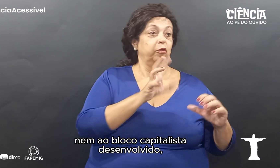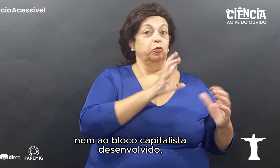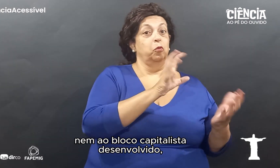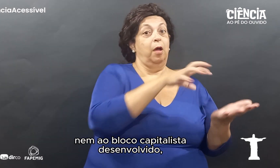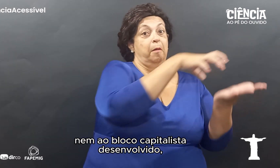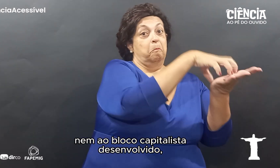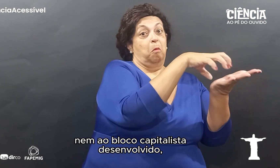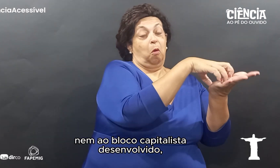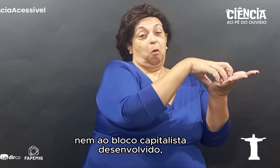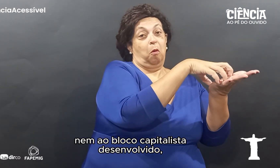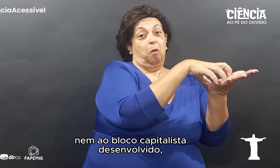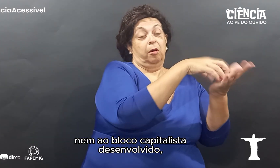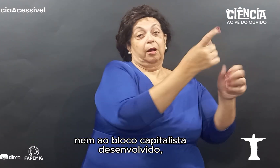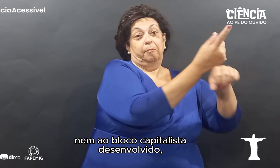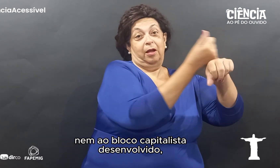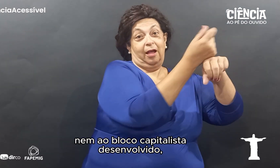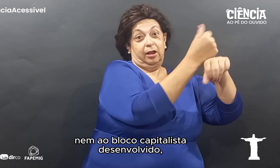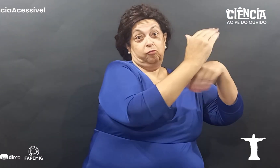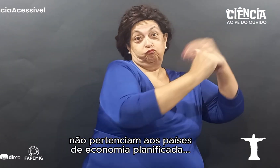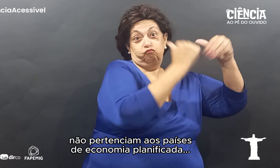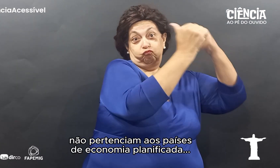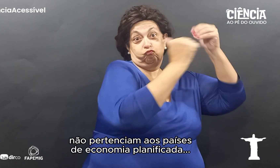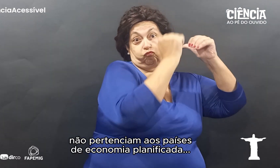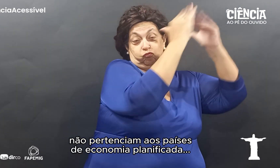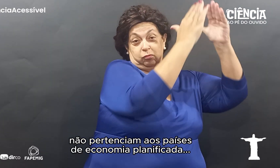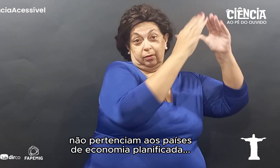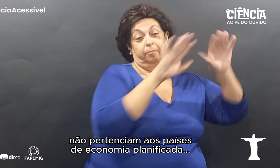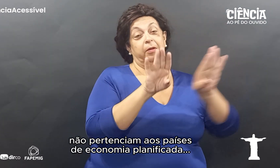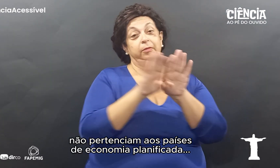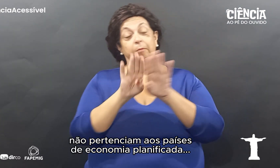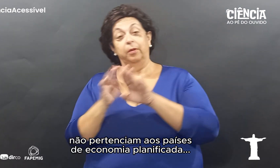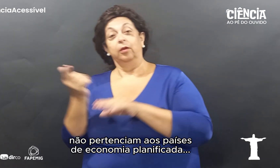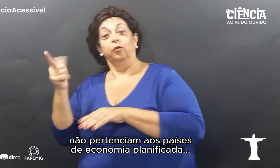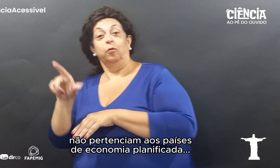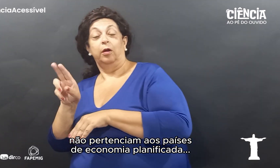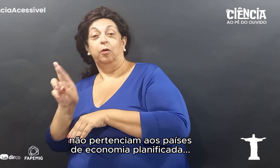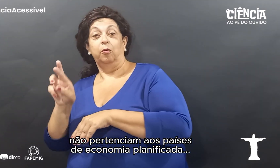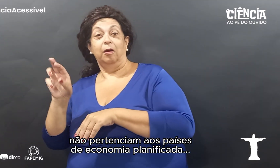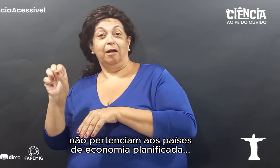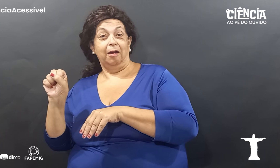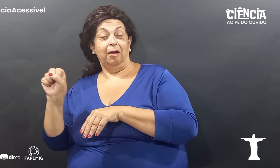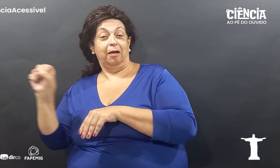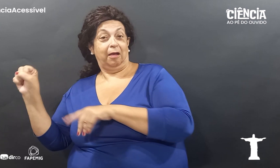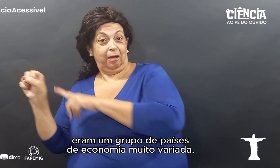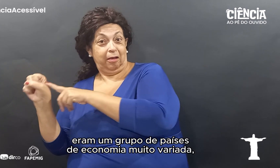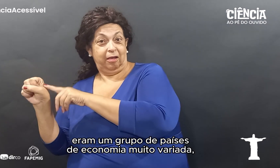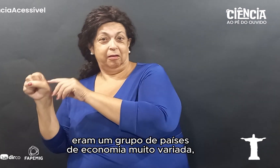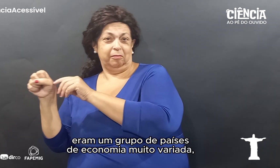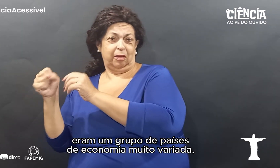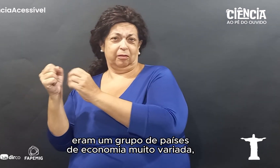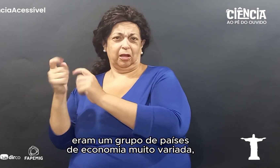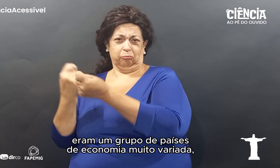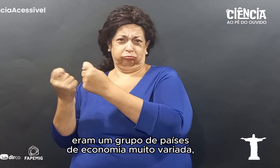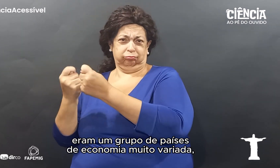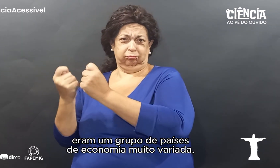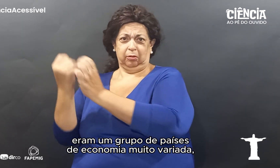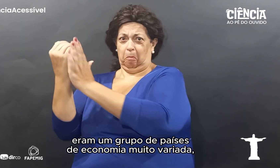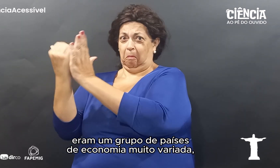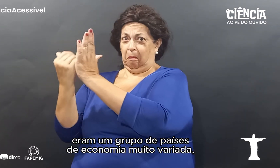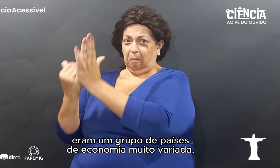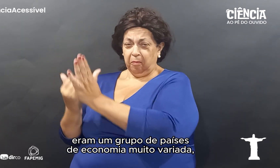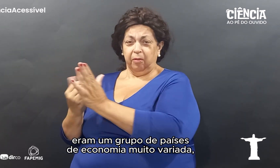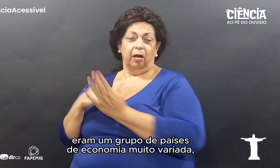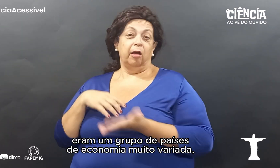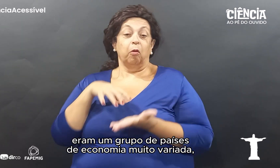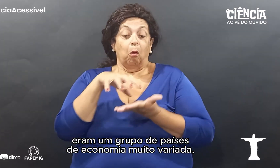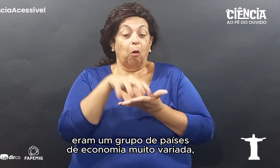ao bloco capitalista desenvolvido, não pertencia aos países de economia planificada, era um grupo